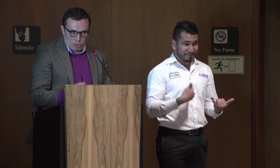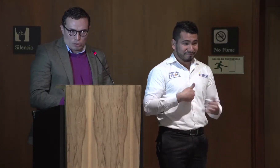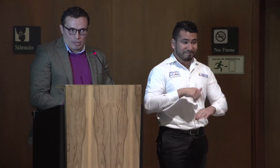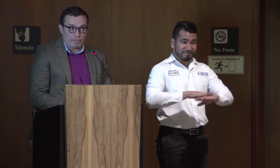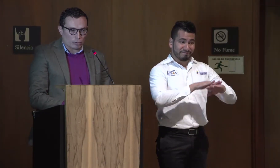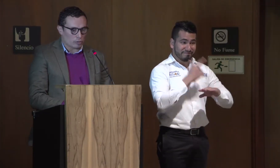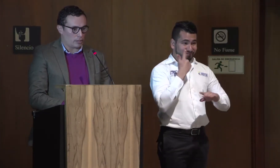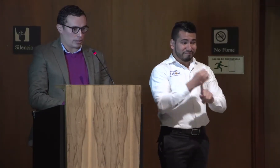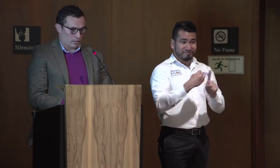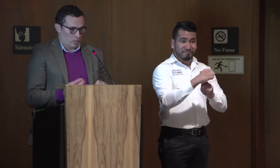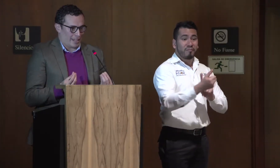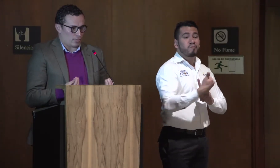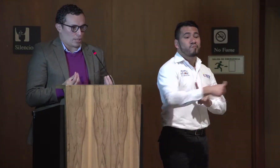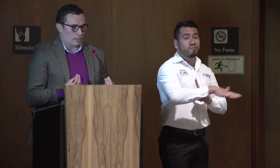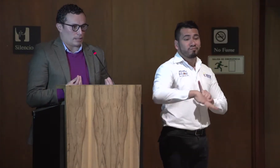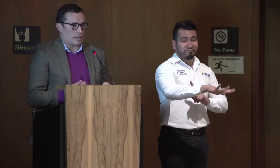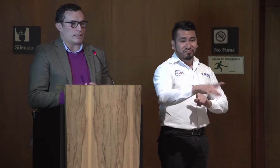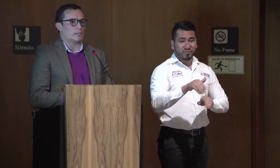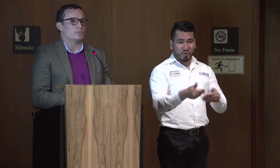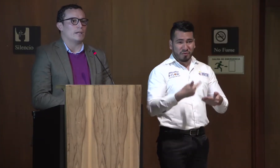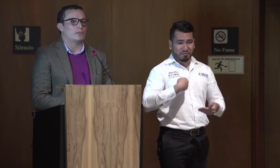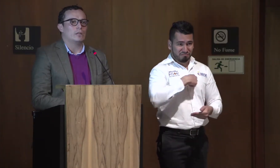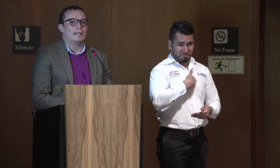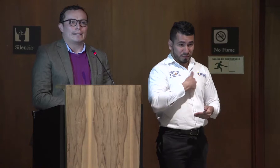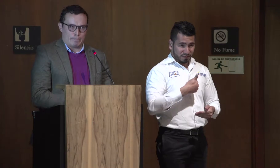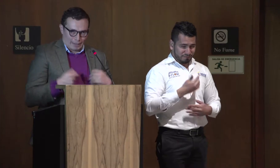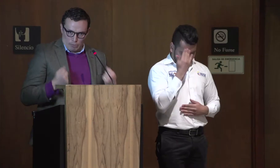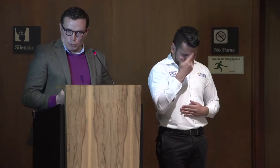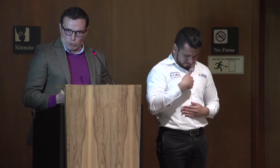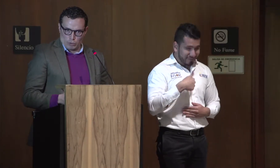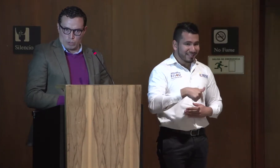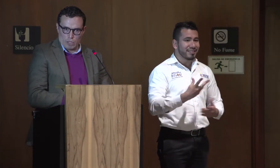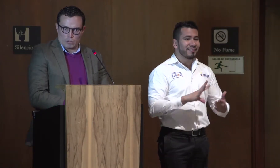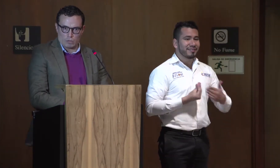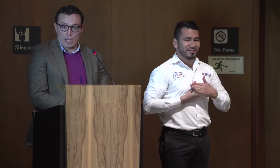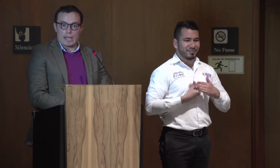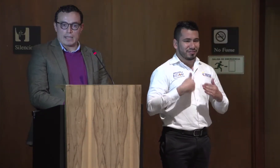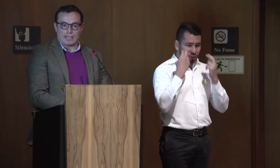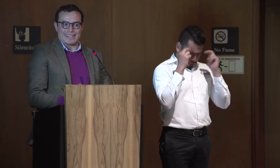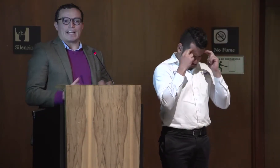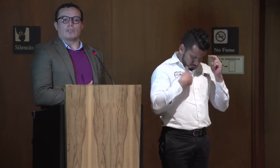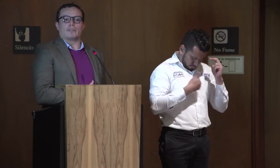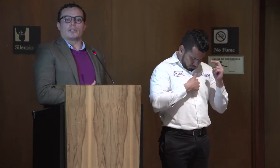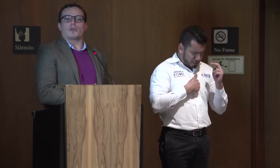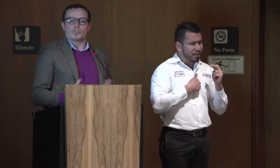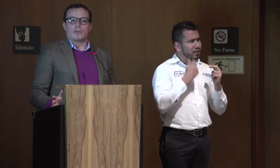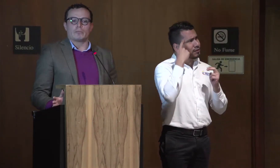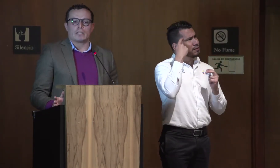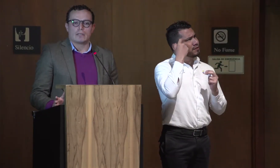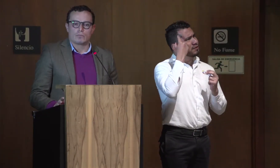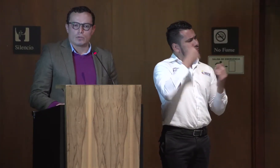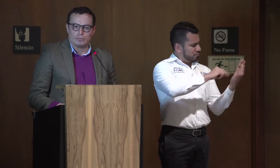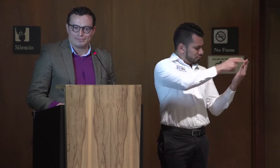de la discusión y del fondo de lo que esto ya se materializa como un valor de patrimonio en conocimiento, es que llegando a ese glosario hemos